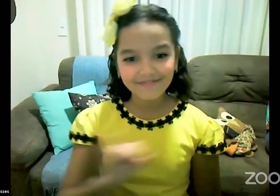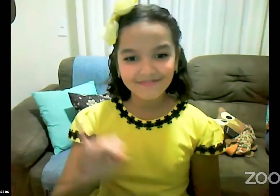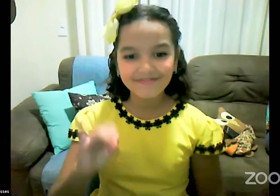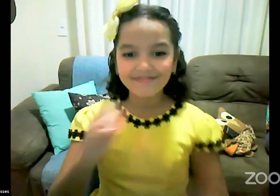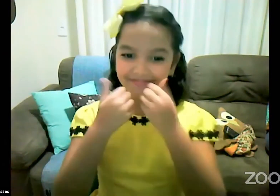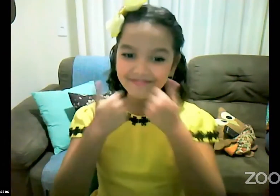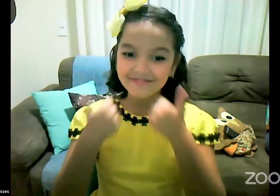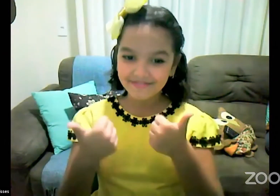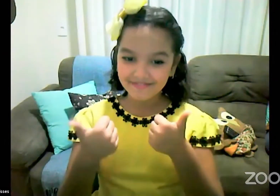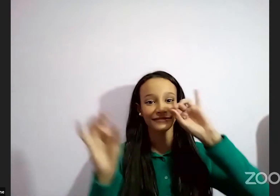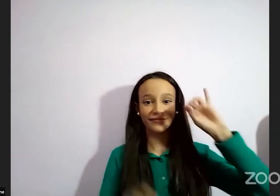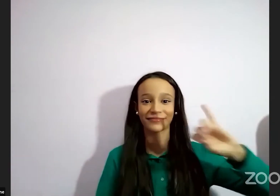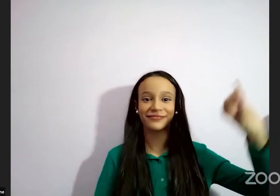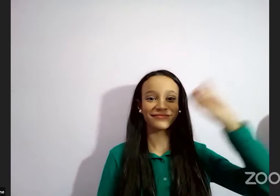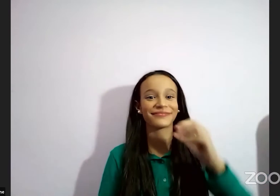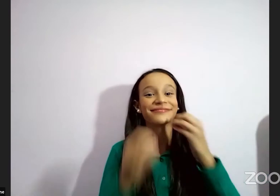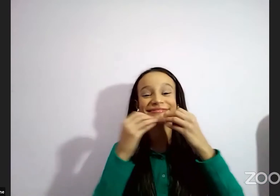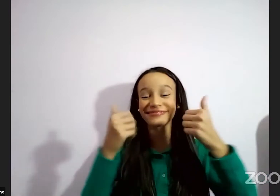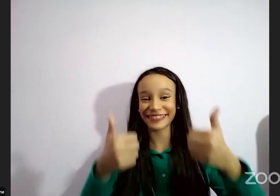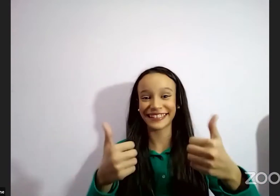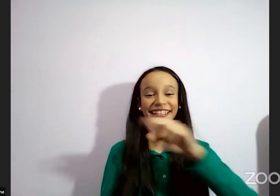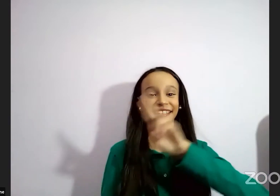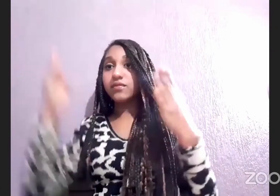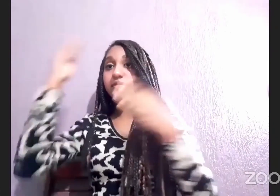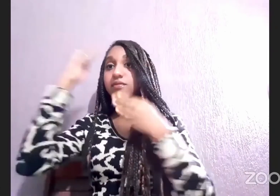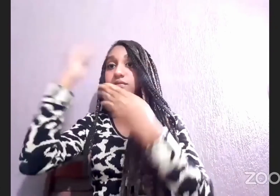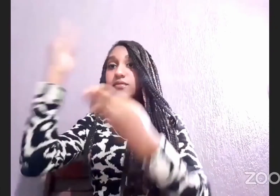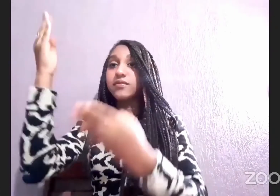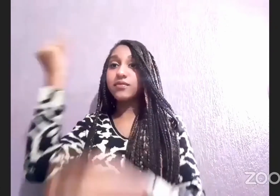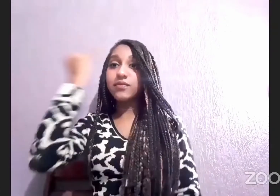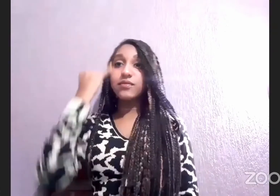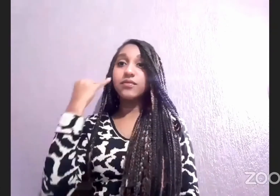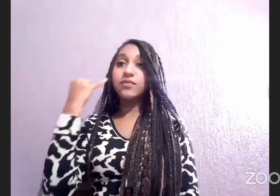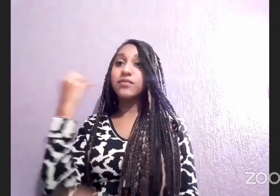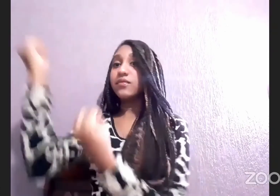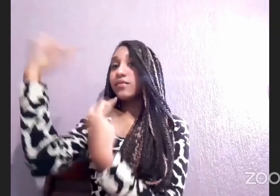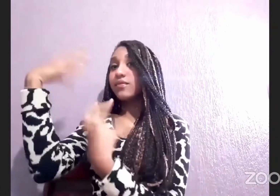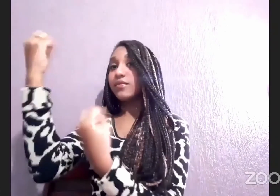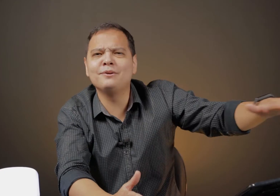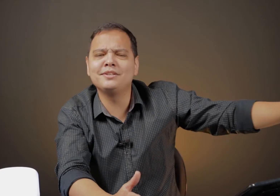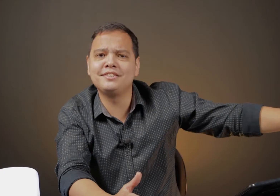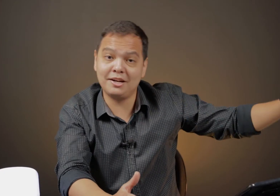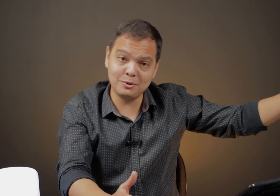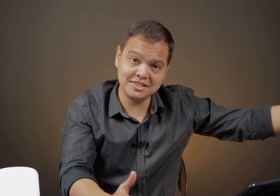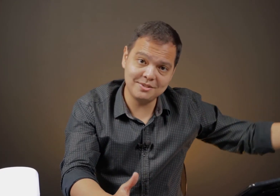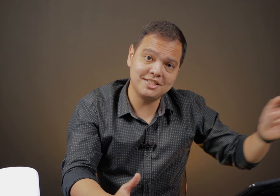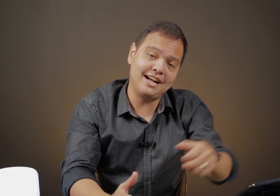anos, a Carol, de 11 anos, a Micaele, de 11 anos, várias alunas de 14 anos de